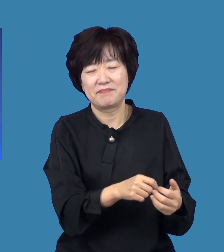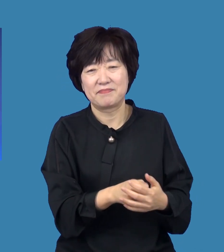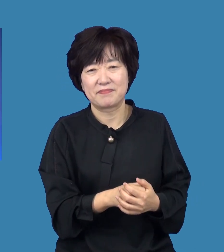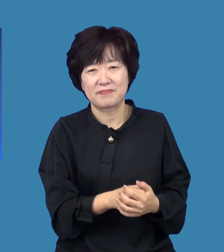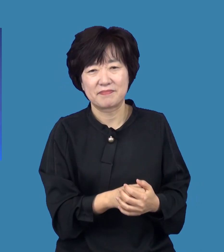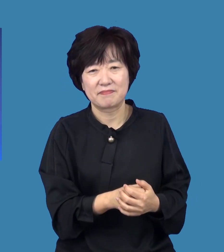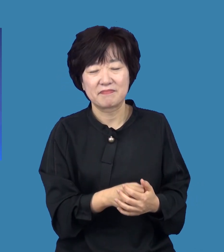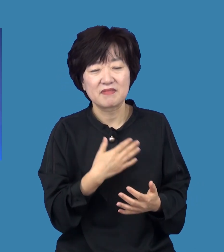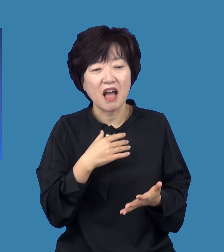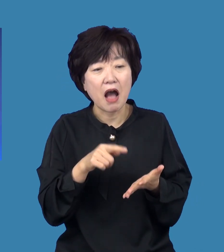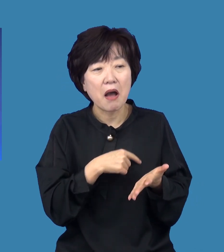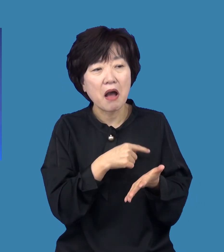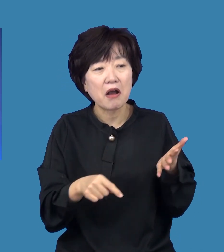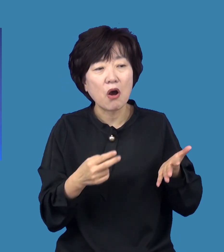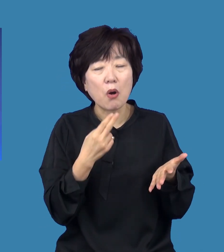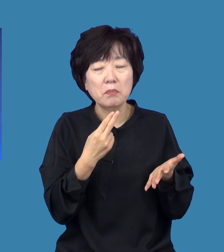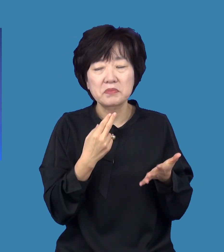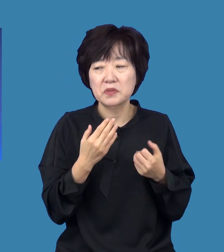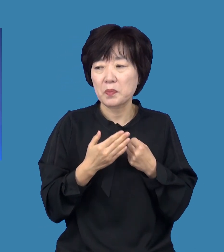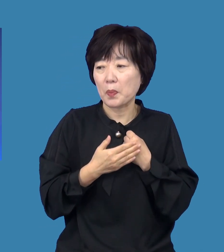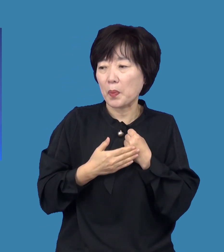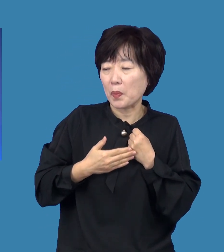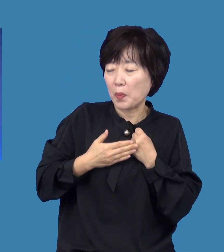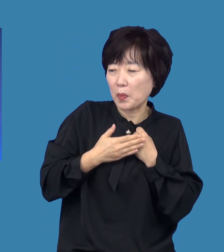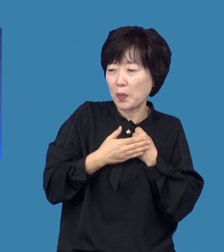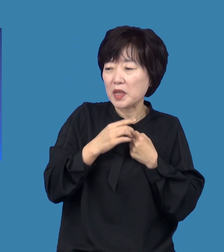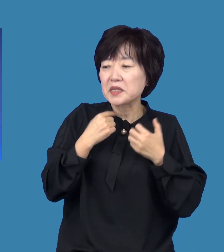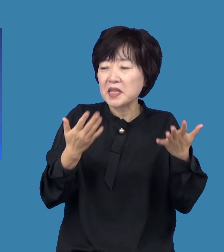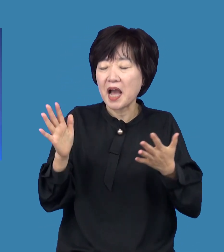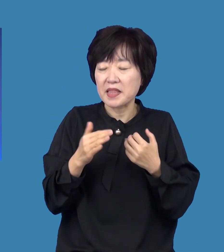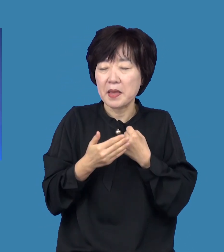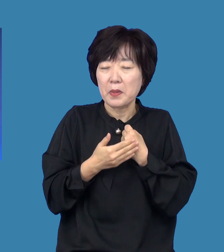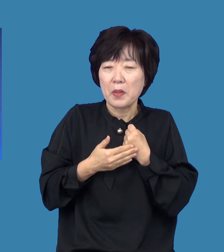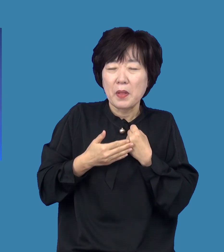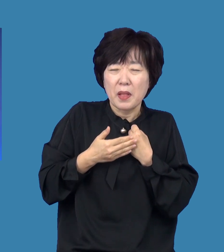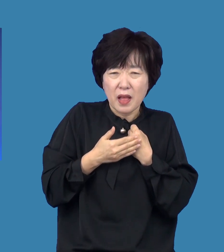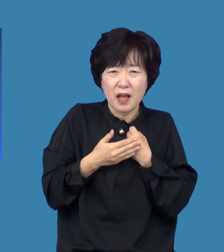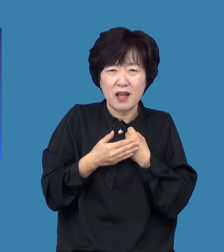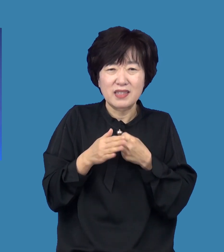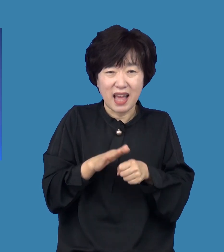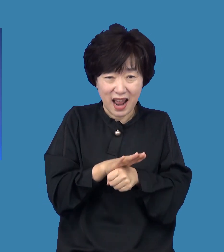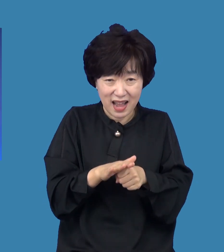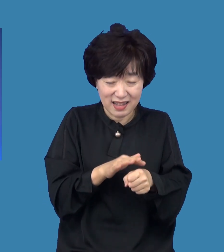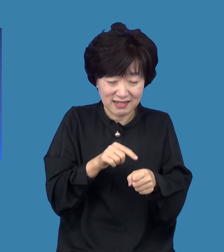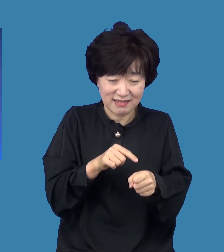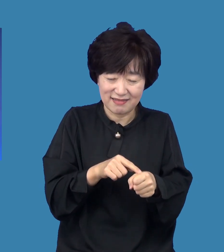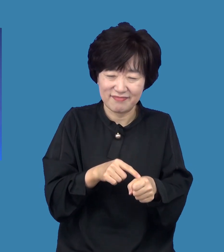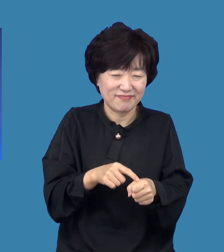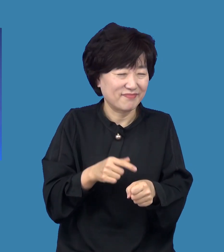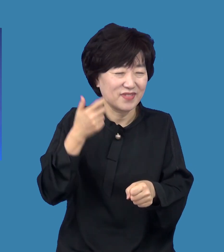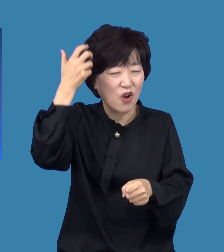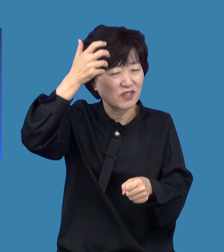치르지 않았어. 아무런 희생도 하지 않았어. 그럼 그것은 영적으로 큰 사랑이 아니라는 거예요.